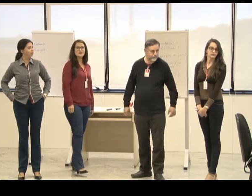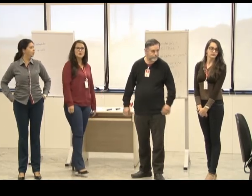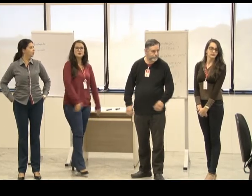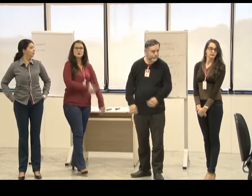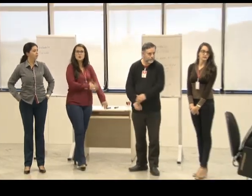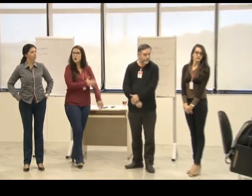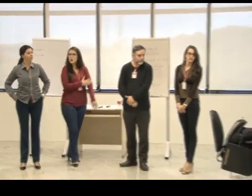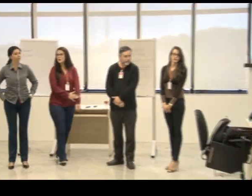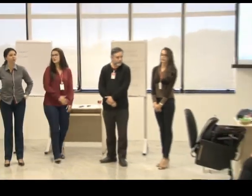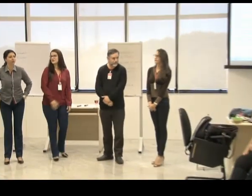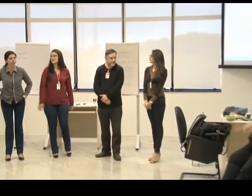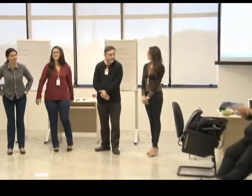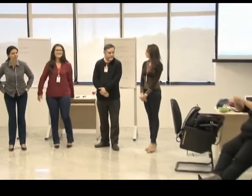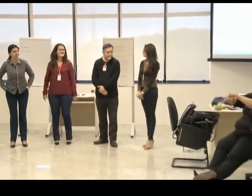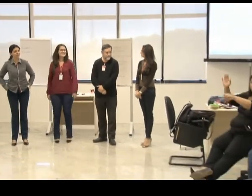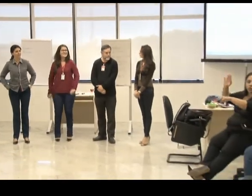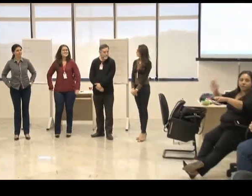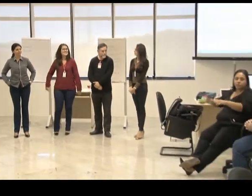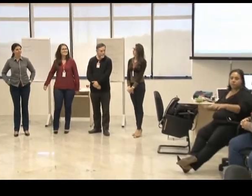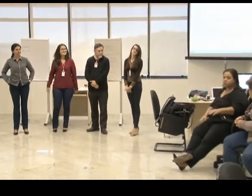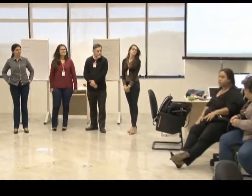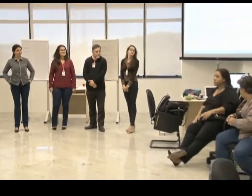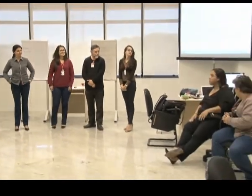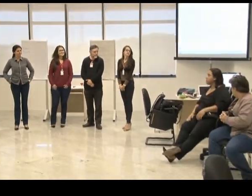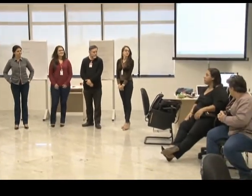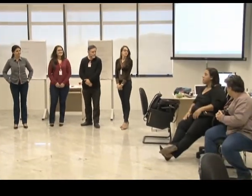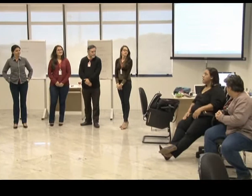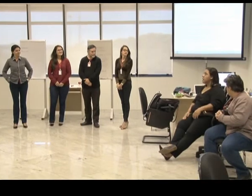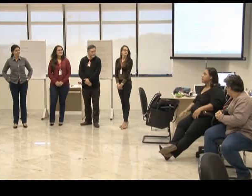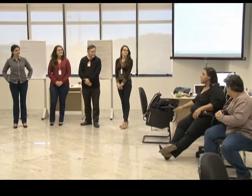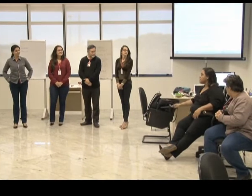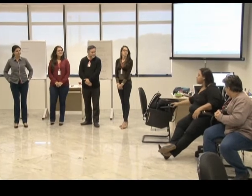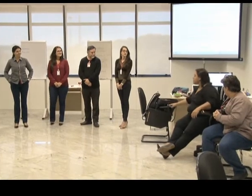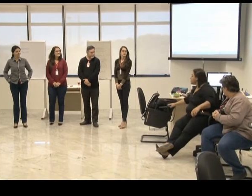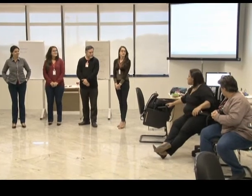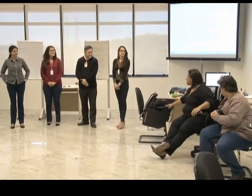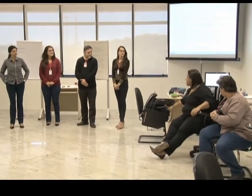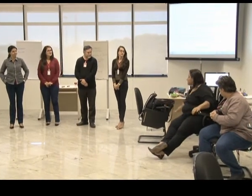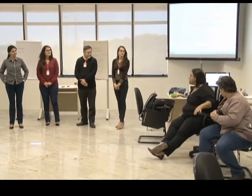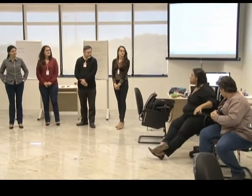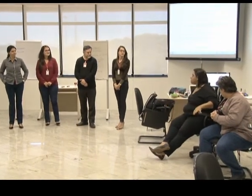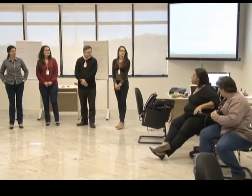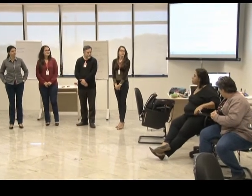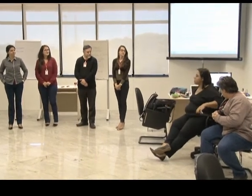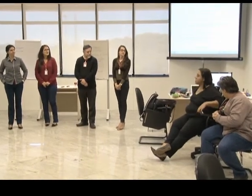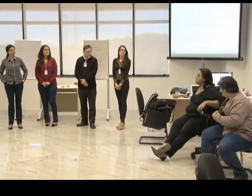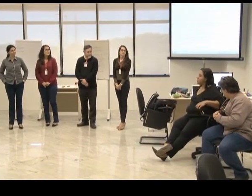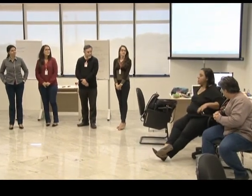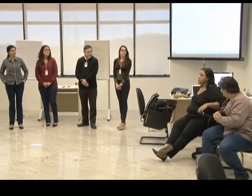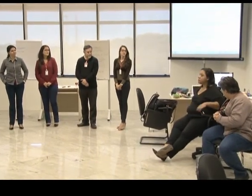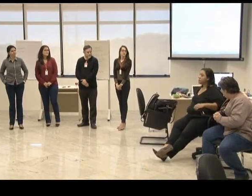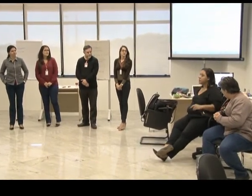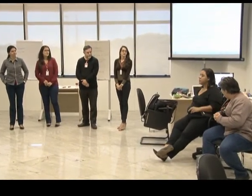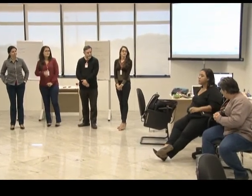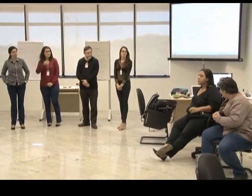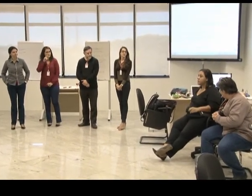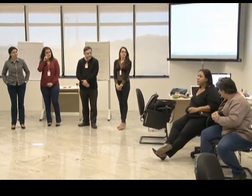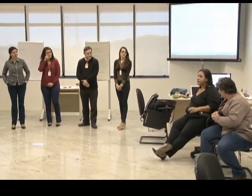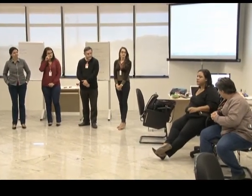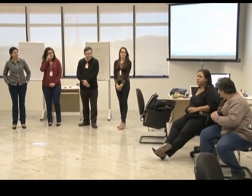Brasil. Porque ficou as motos do Brasil. Eu sei que tinha um stand inteiro só de surdos, assim. E as pessoas falavam assim, mas por que